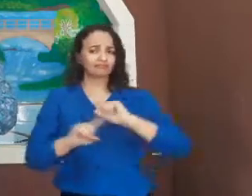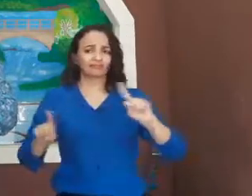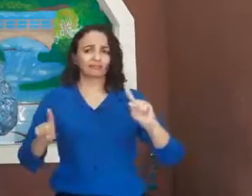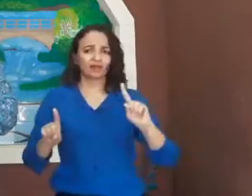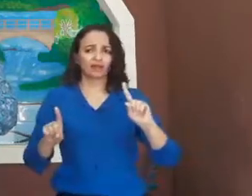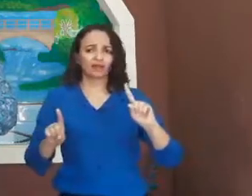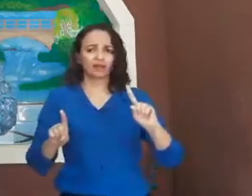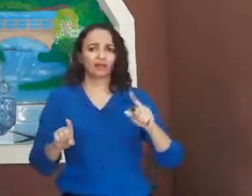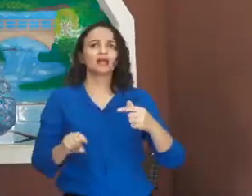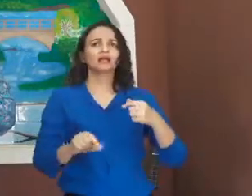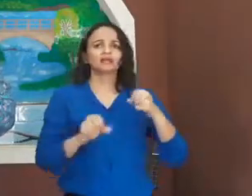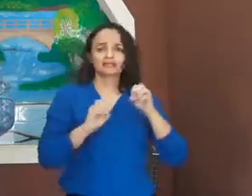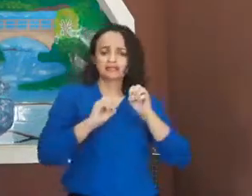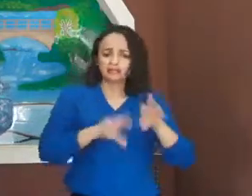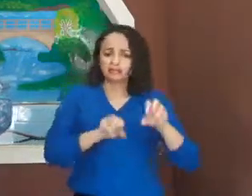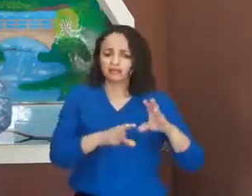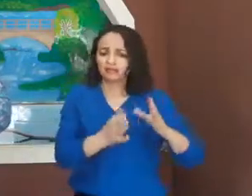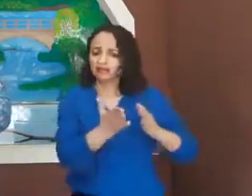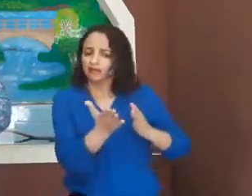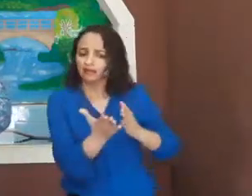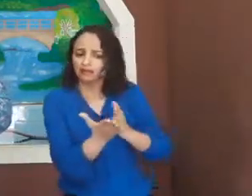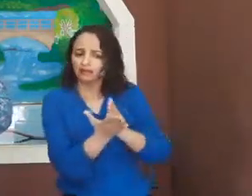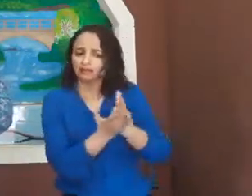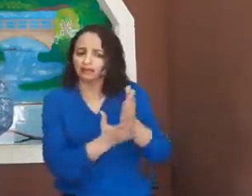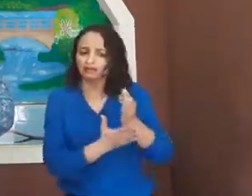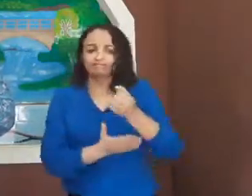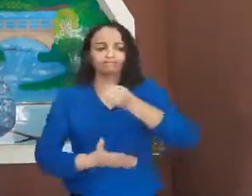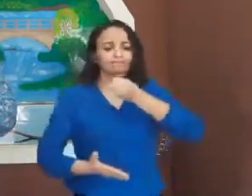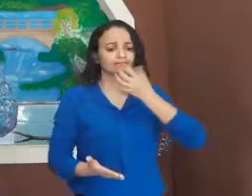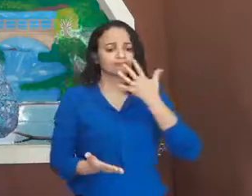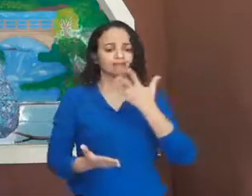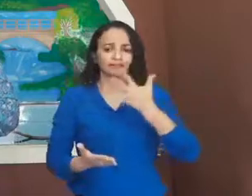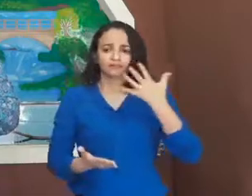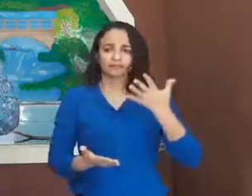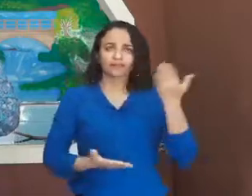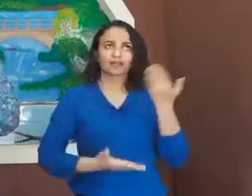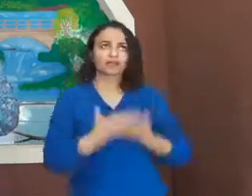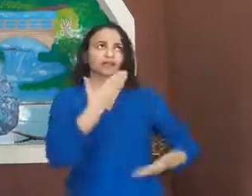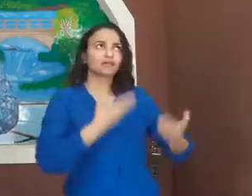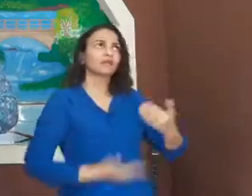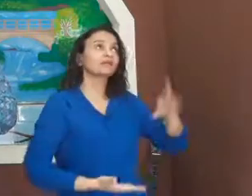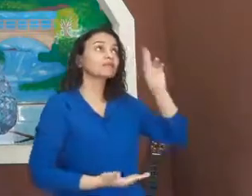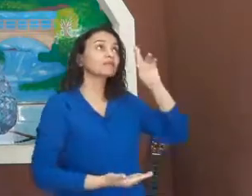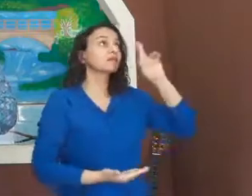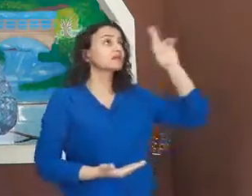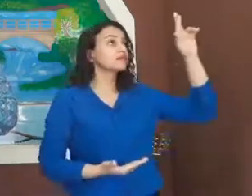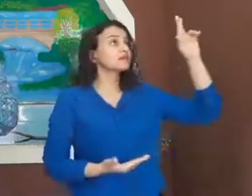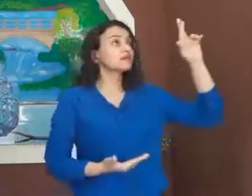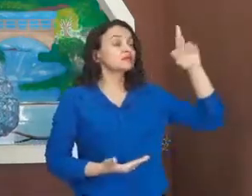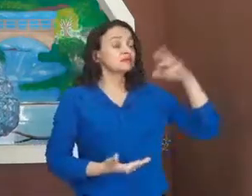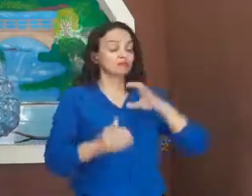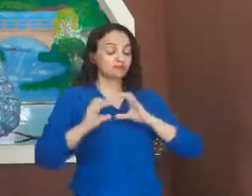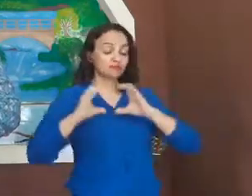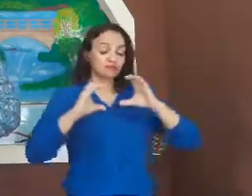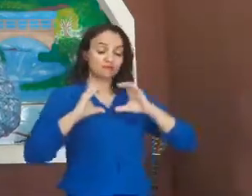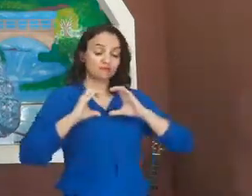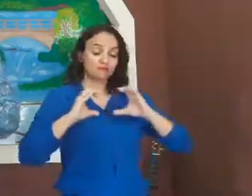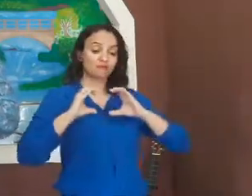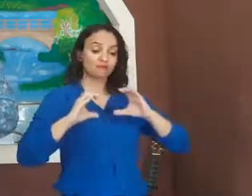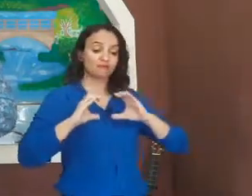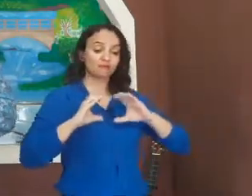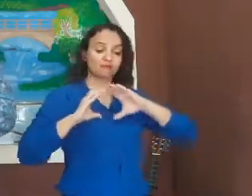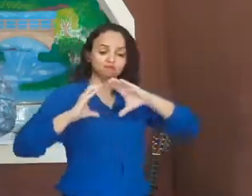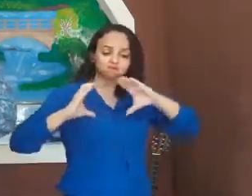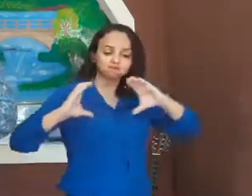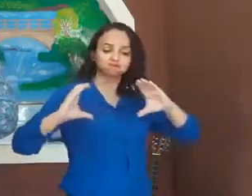vos ensinarei o caminho bom e direito. Tão somente temei ao Senhor e servi-lo fielmente, com todo o vosso coração, porque